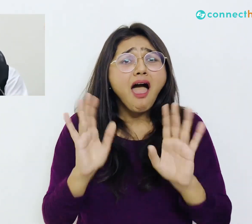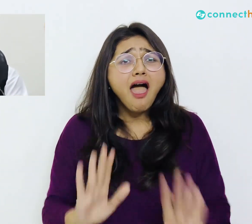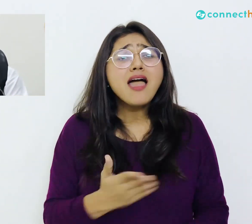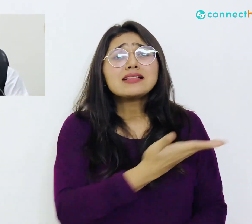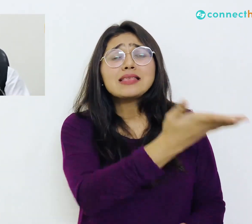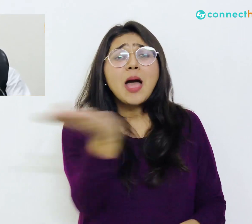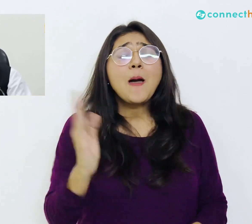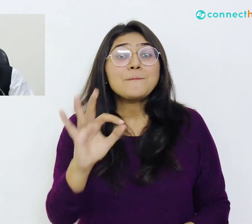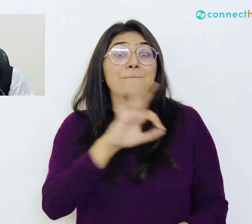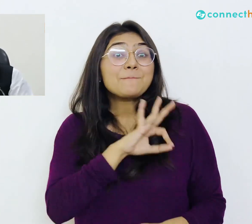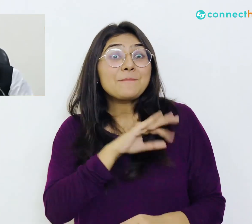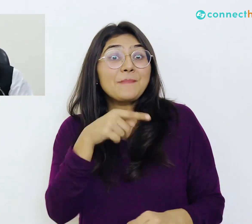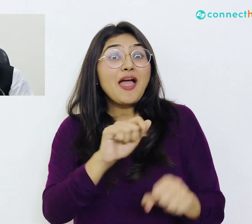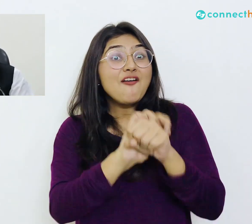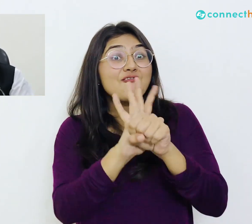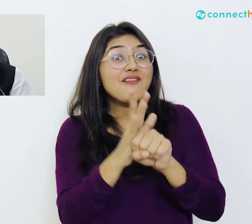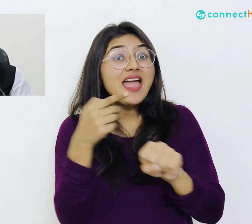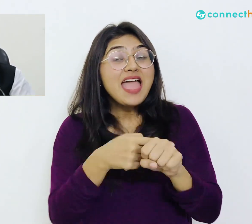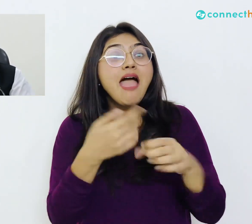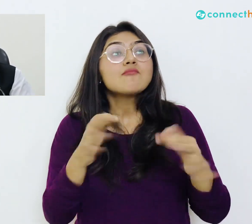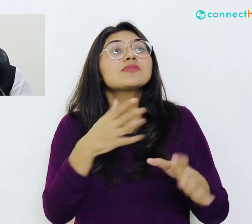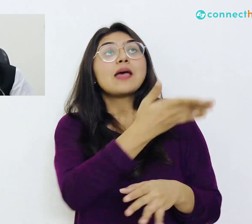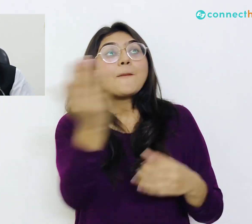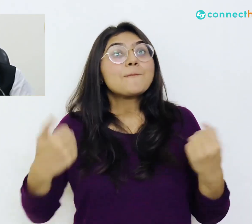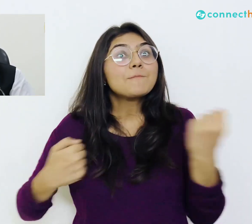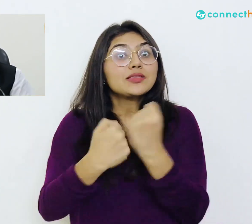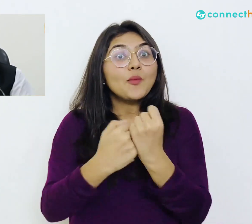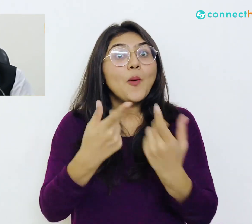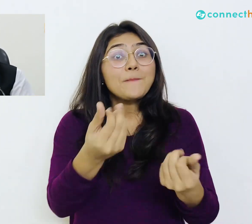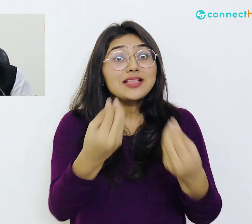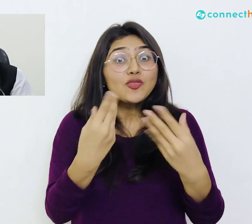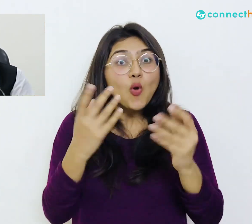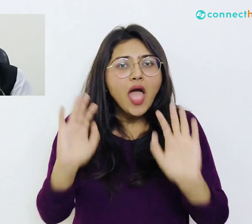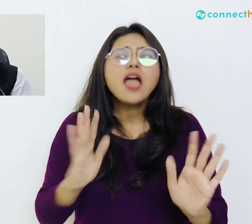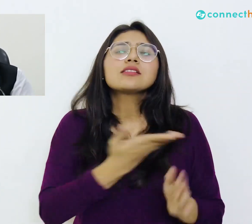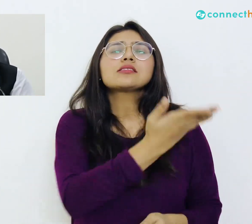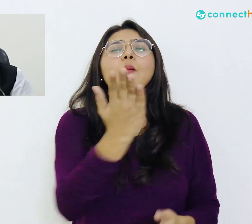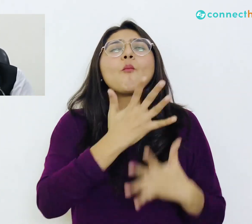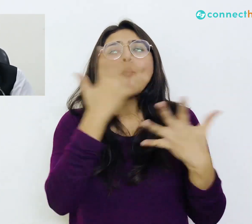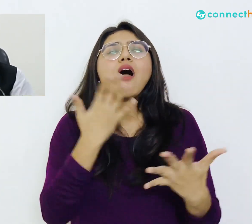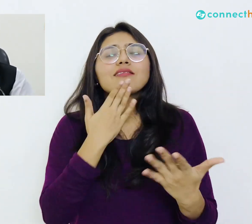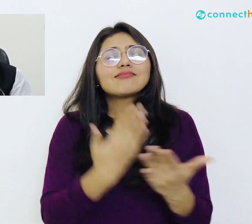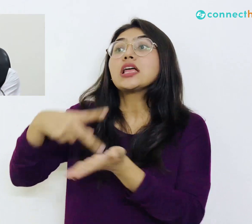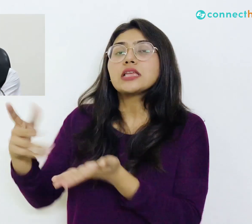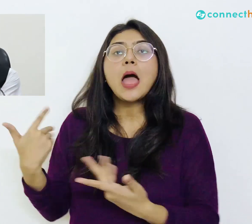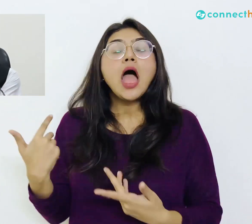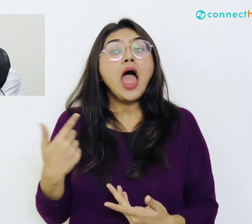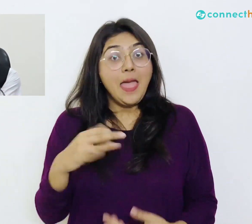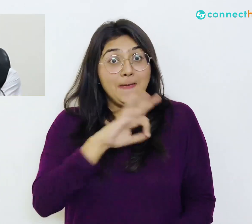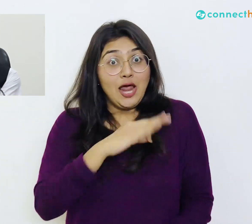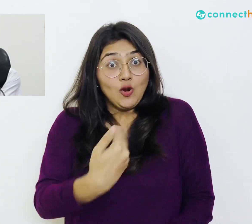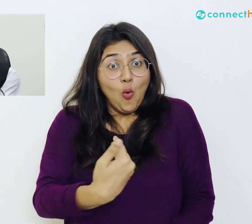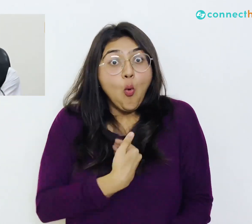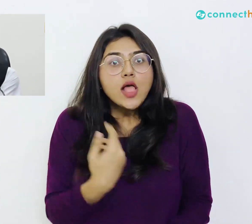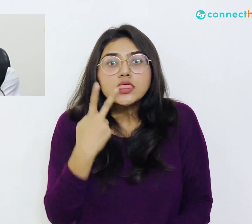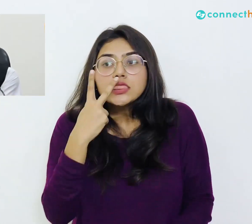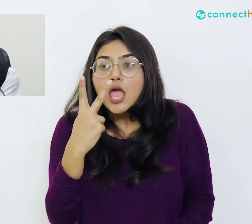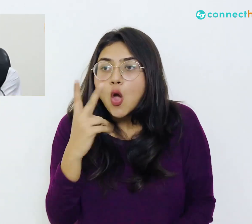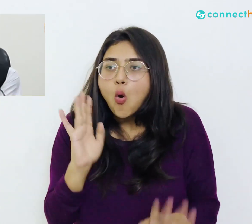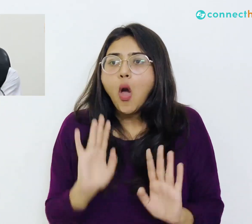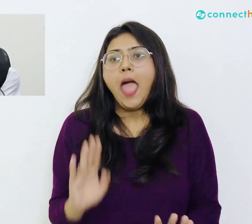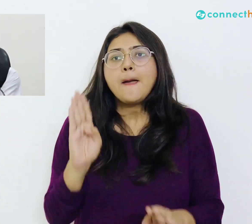جن کو اندراج کروانا آتا ہے وہ کر سکتے ہیں. میں اپنی ٹائیگر فورس جو کہ ہماری اس وقت 10 لاکھ سے زیادہ ہے، ان کو بھی میں کہوں گا کہ ہر